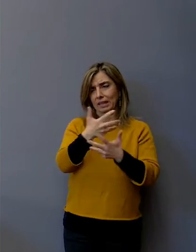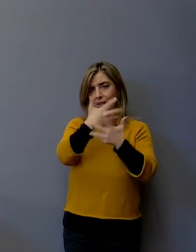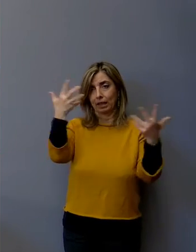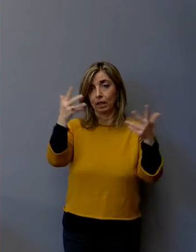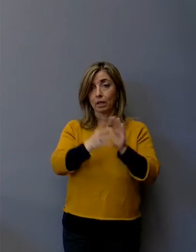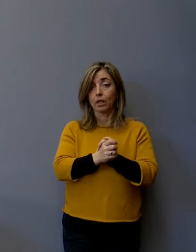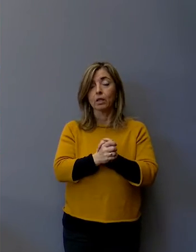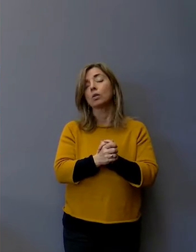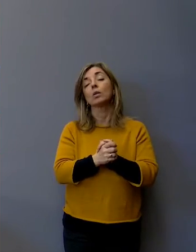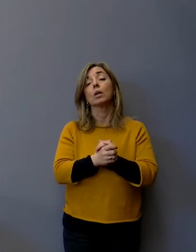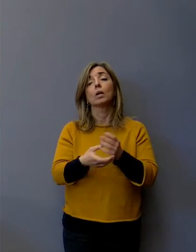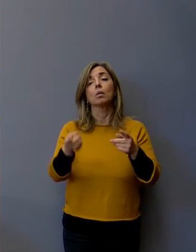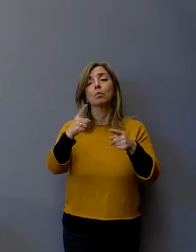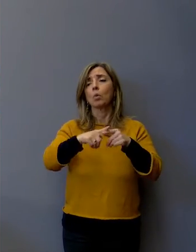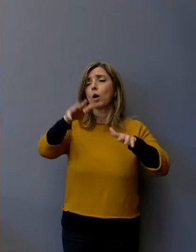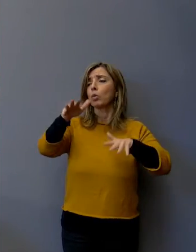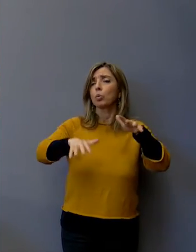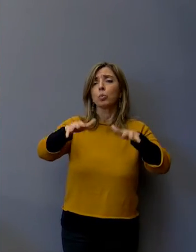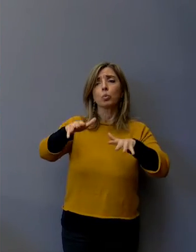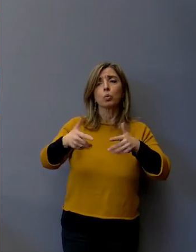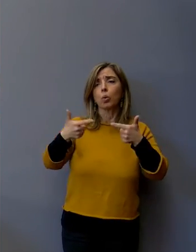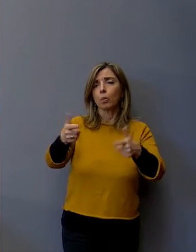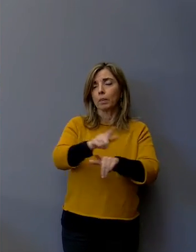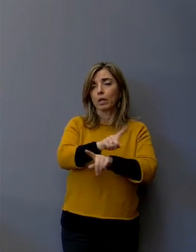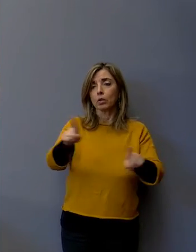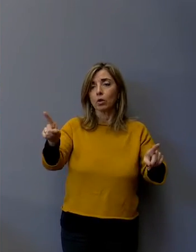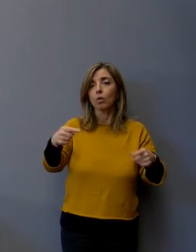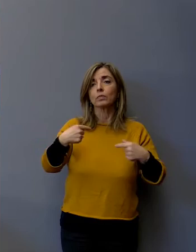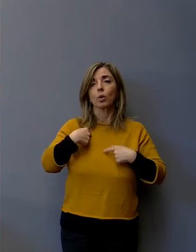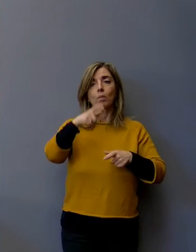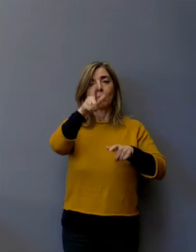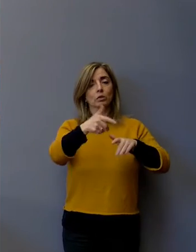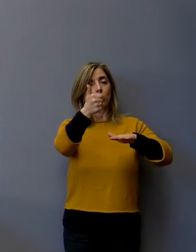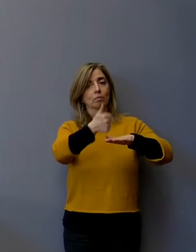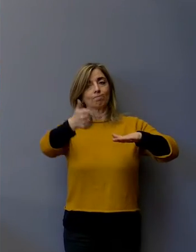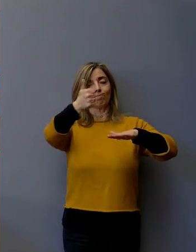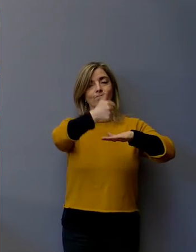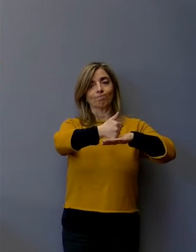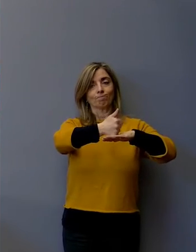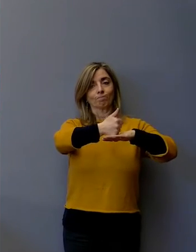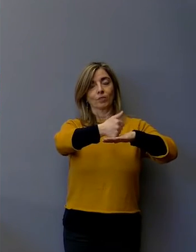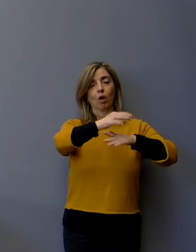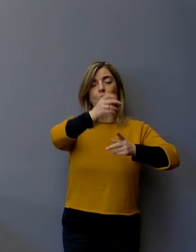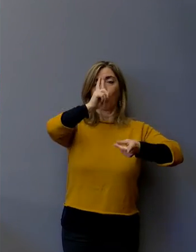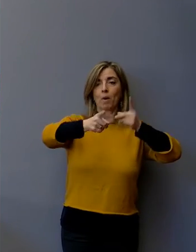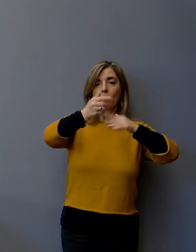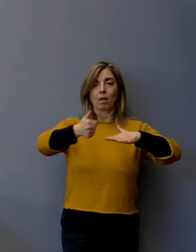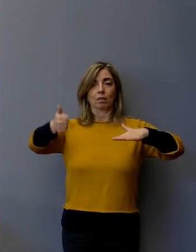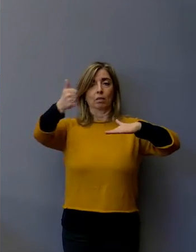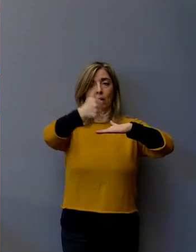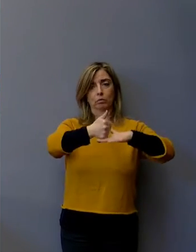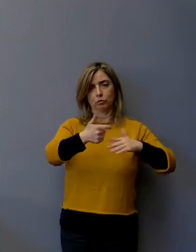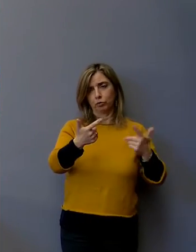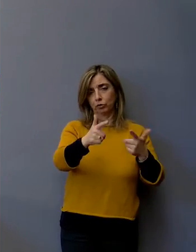ogni dubbio non esistono imperatori o duce comandanti esiste una squadra